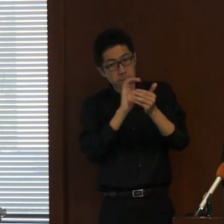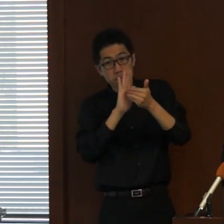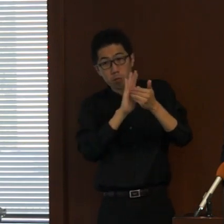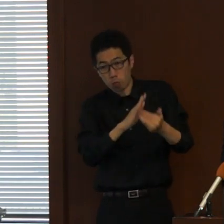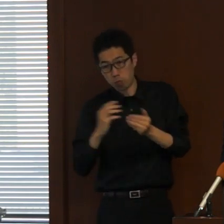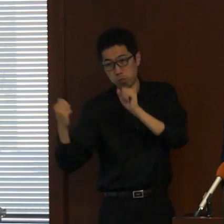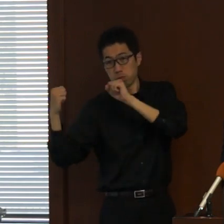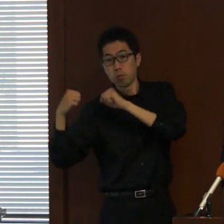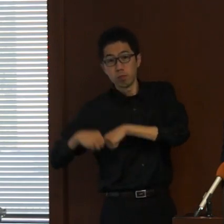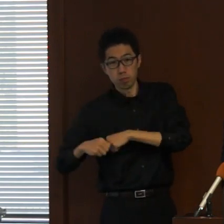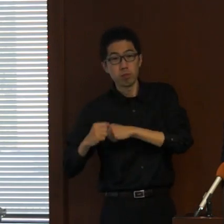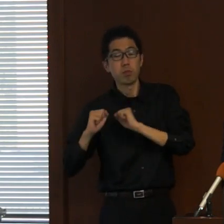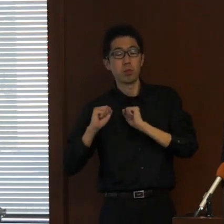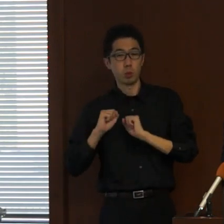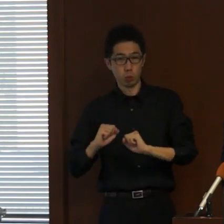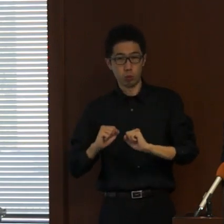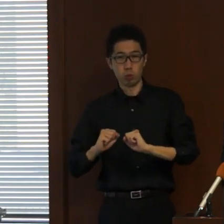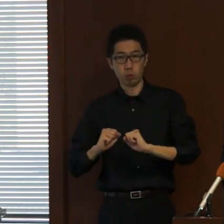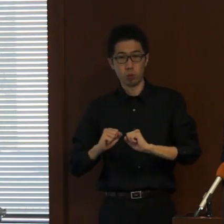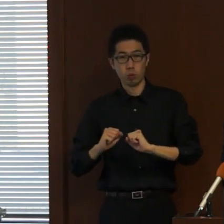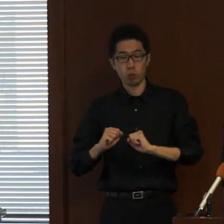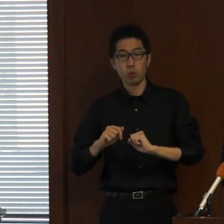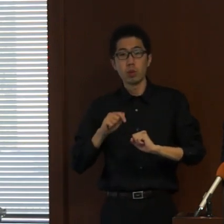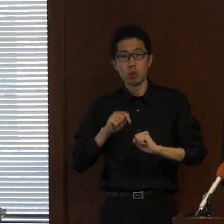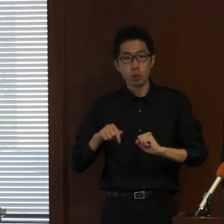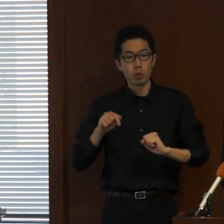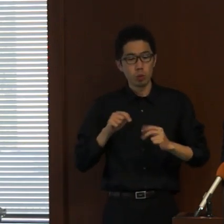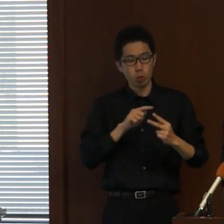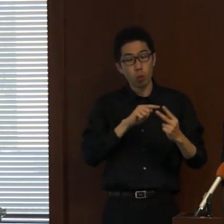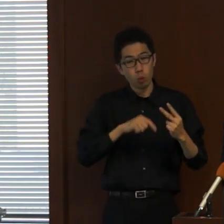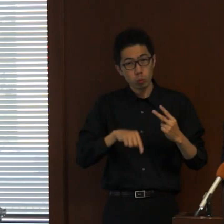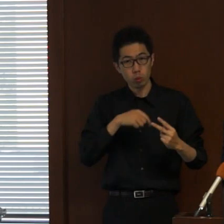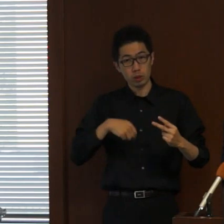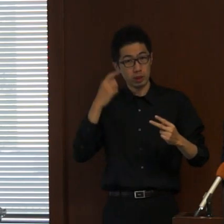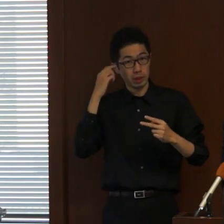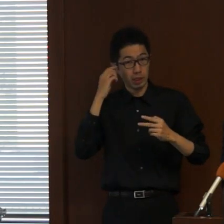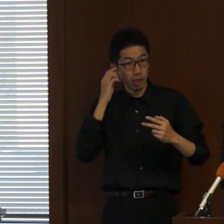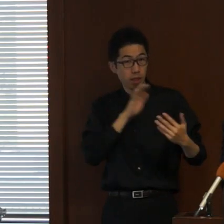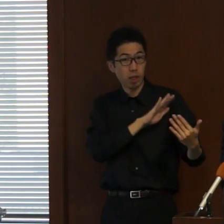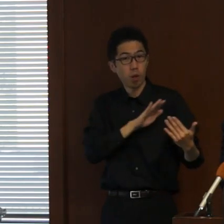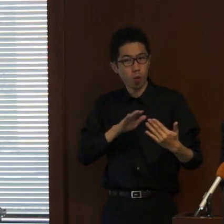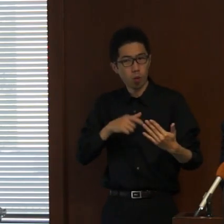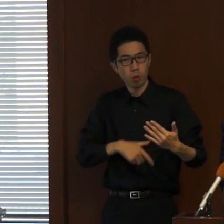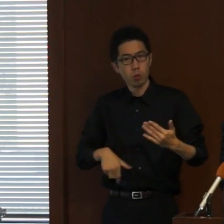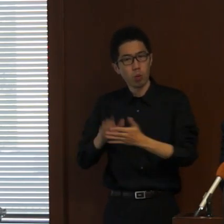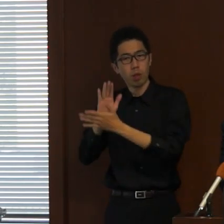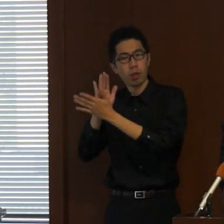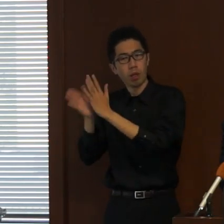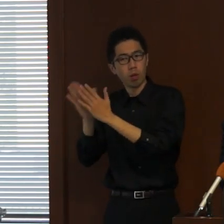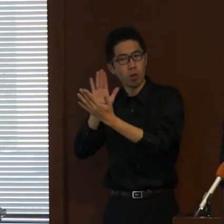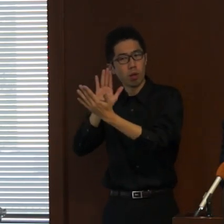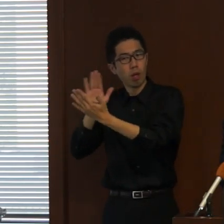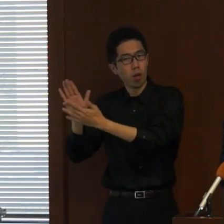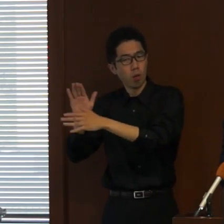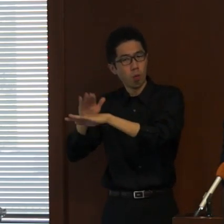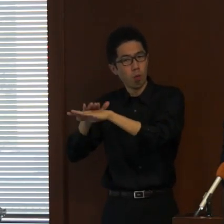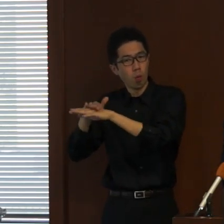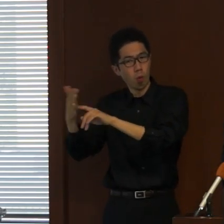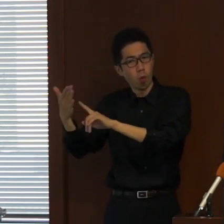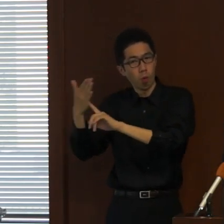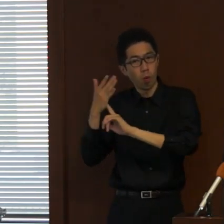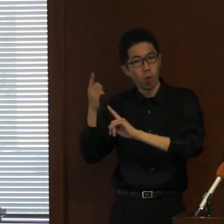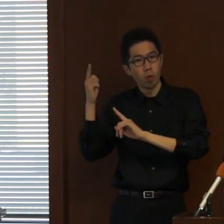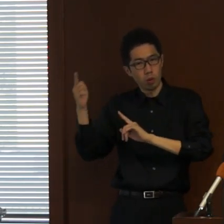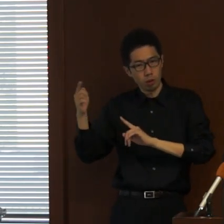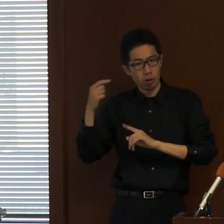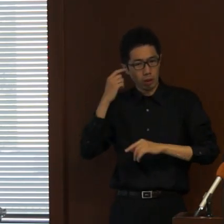、そういったところも含めて福岡県さんがどういう対応を出してくるのかによって我